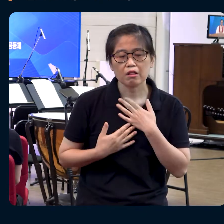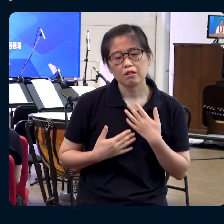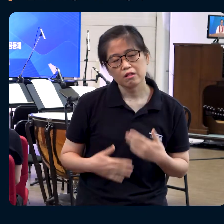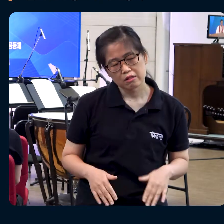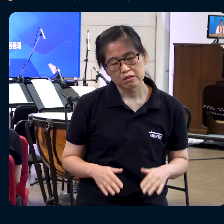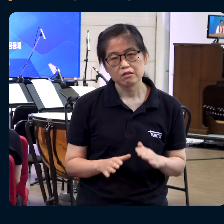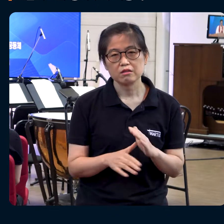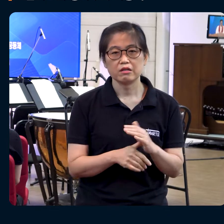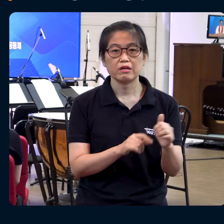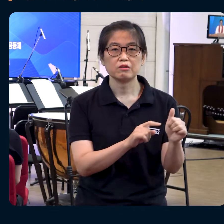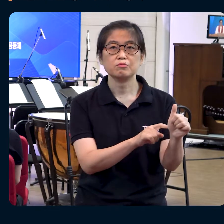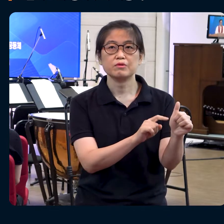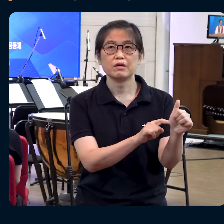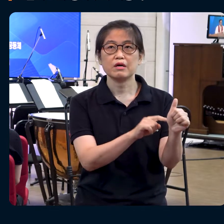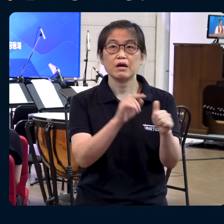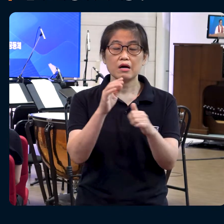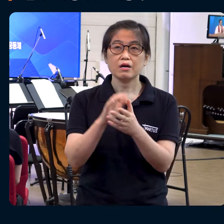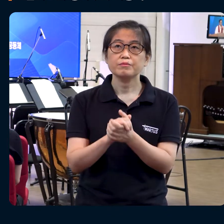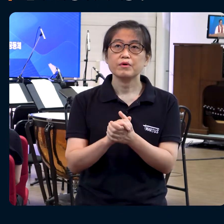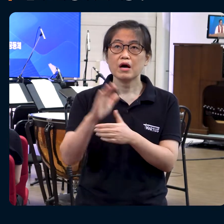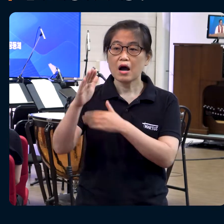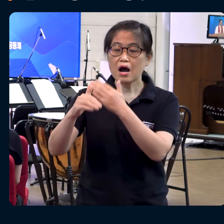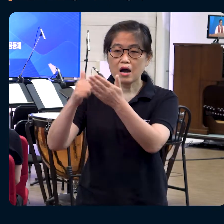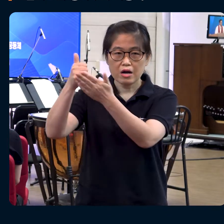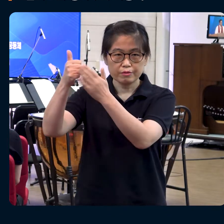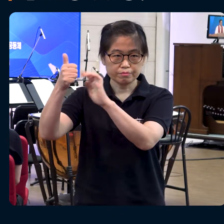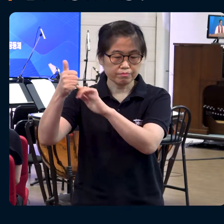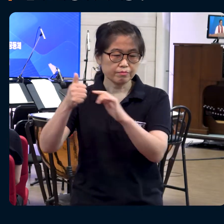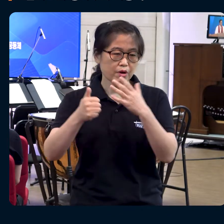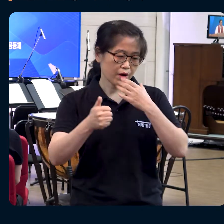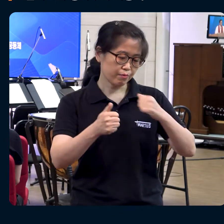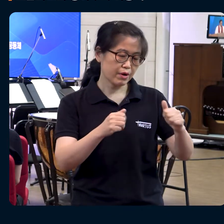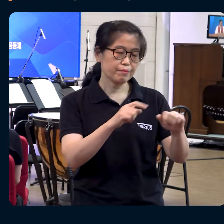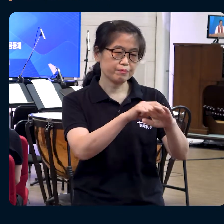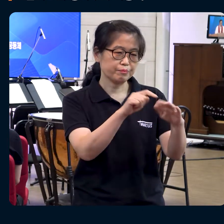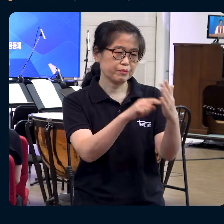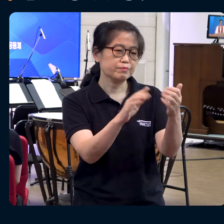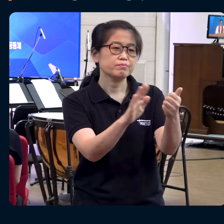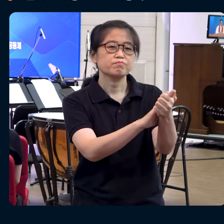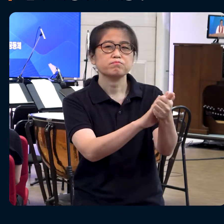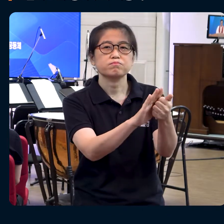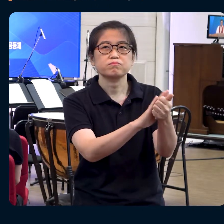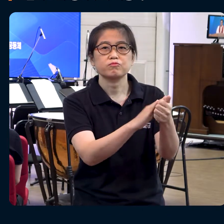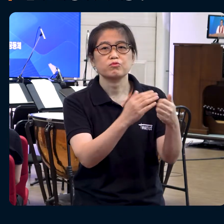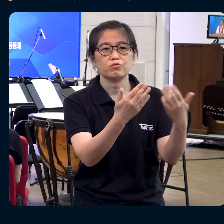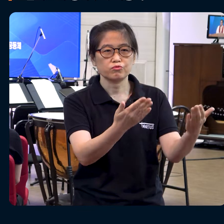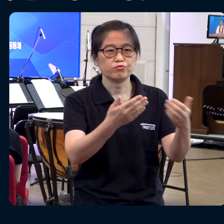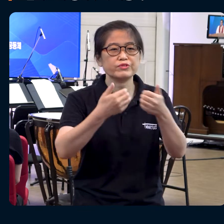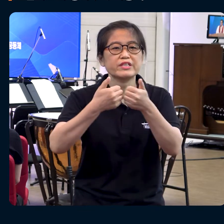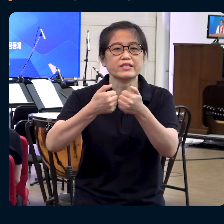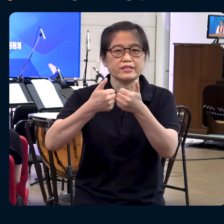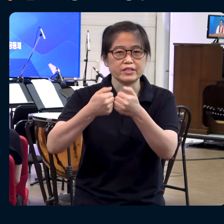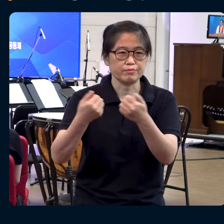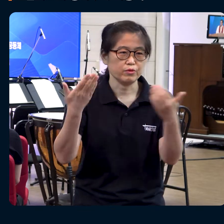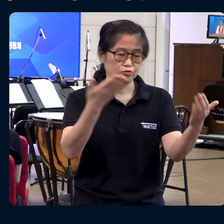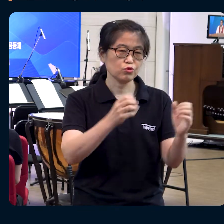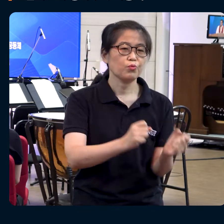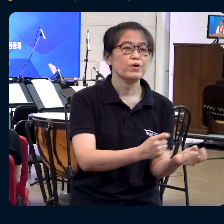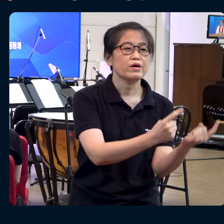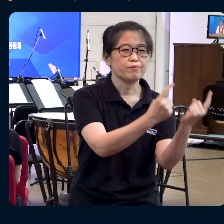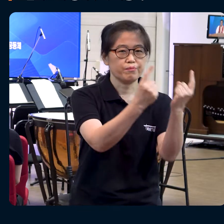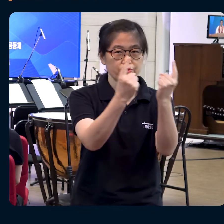때, 그때 하나님은 그의 마음을 만지시는 그런 상담을 통해서 그를